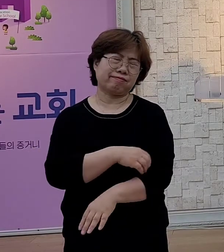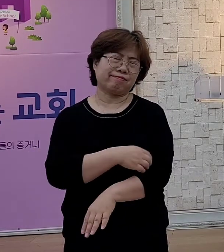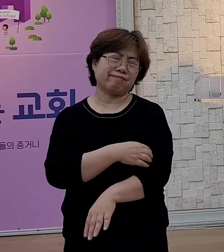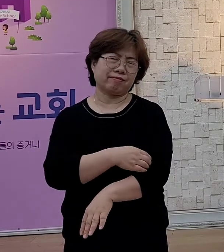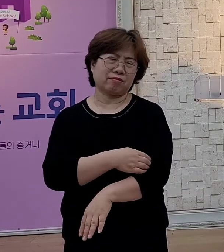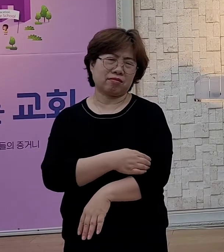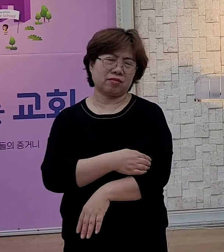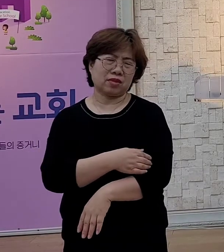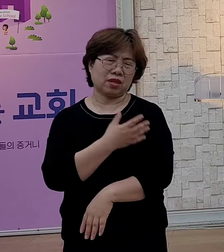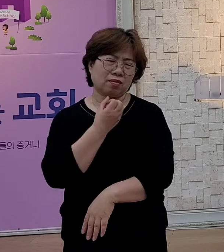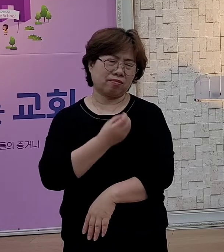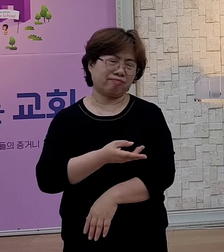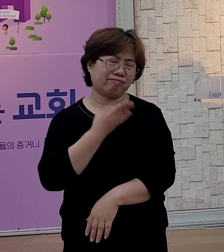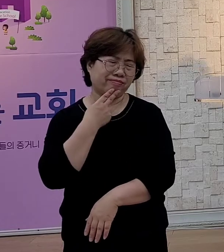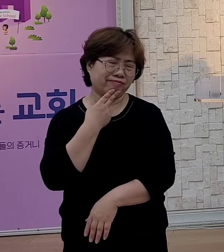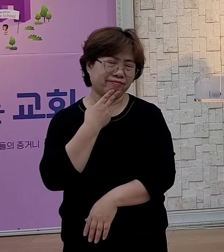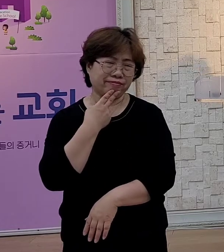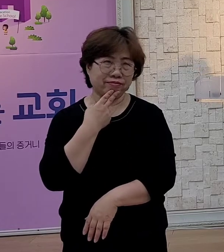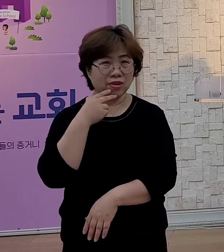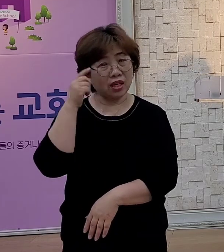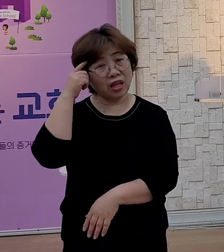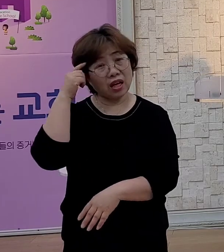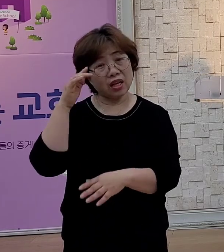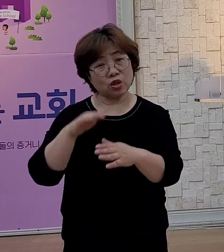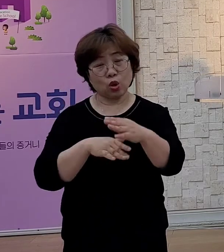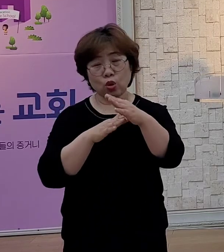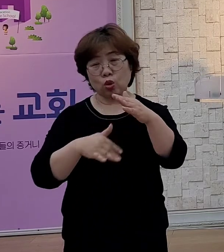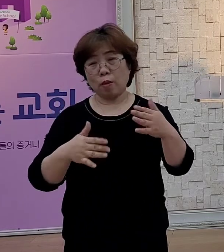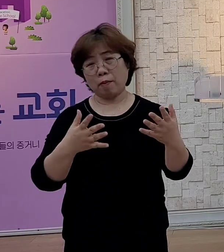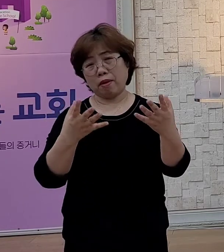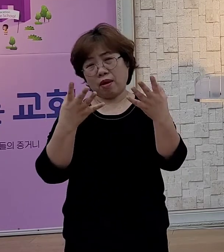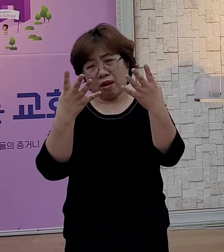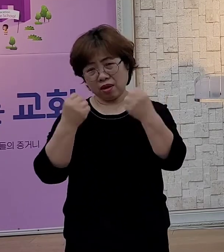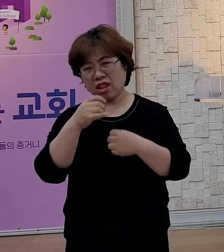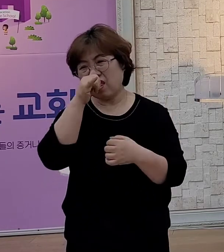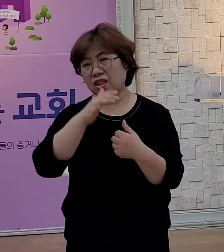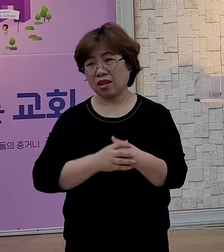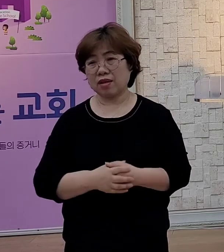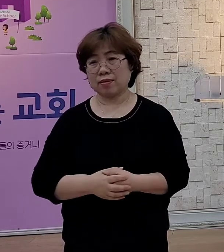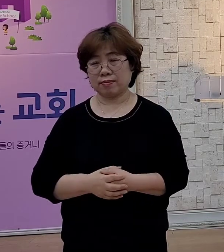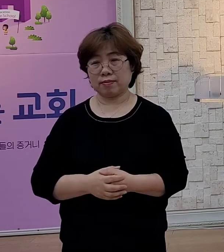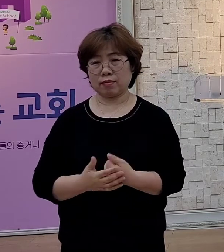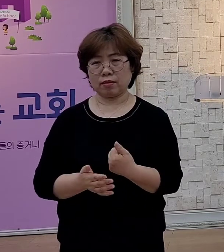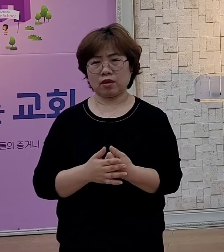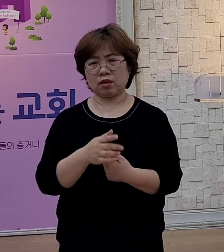오늘 죄송합니다. 이렇게 생각하는 성도들도 부지기 있습니다.